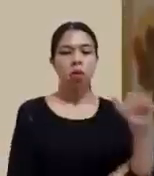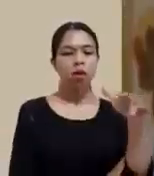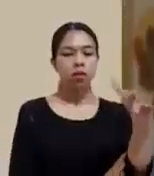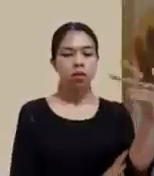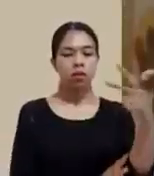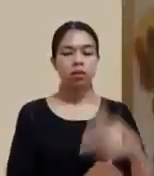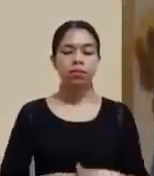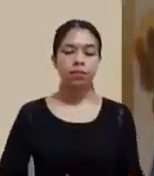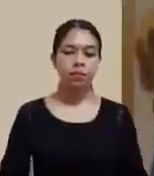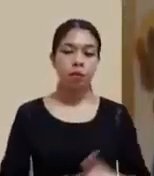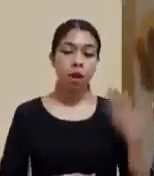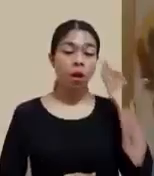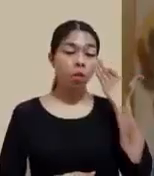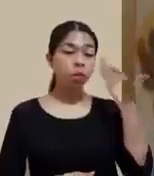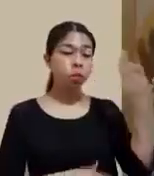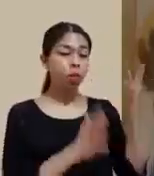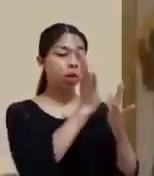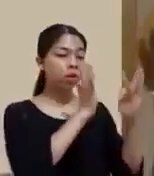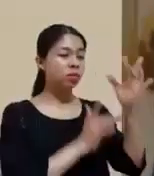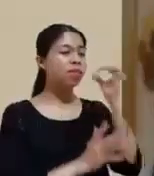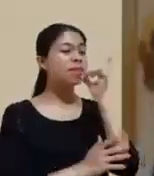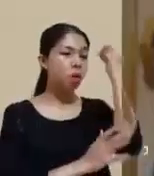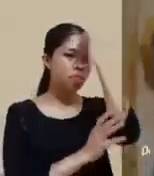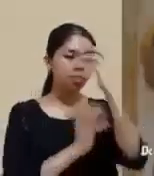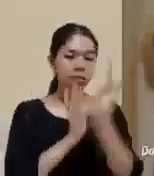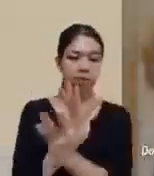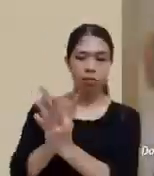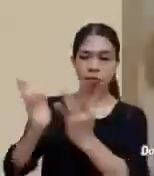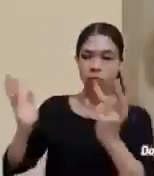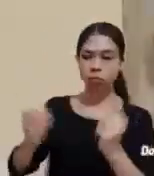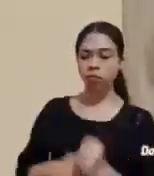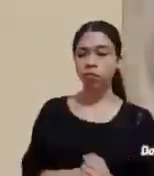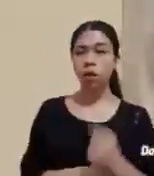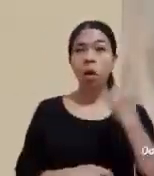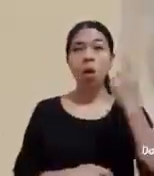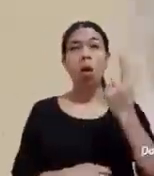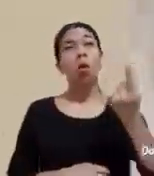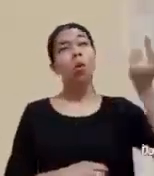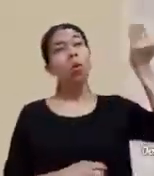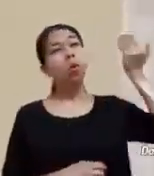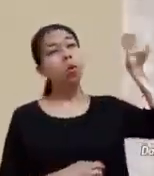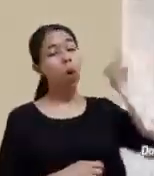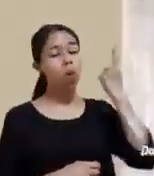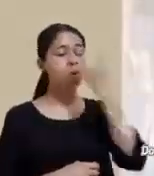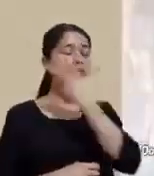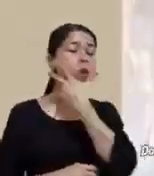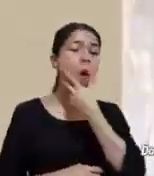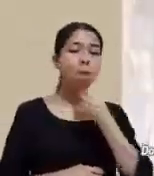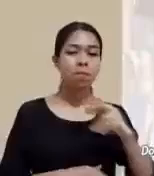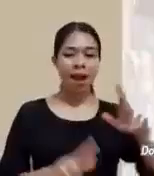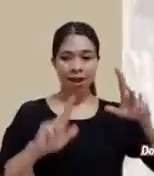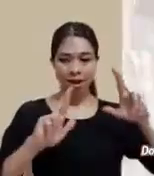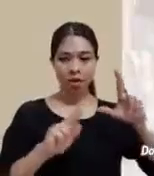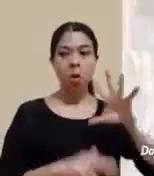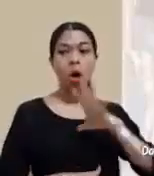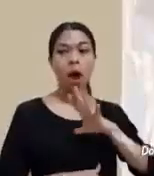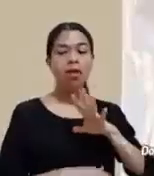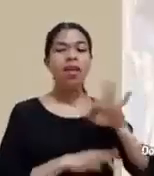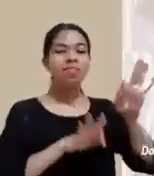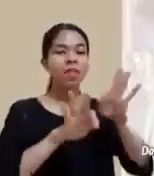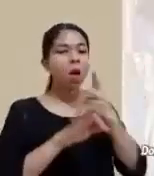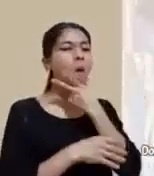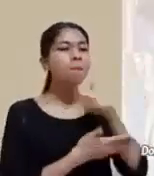1-13. En aquel tiempo Jesús dijo a sus discípulos: había una vez un hombre rico que tenía